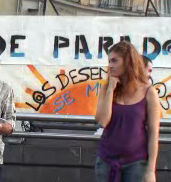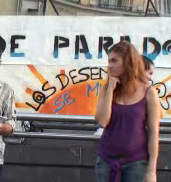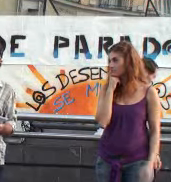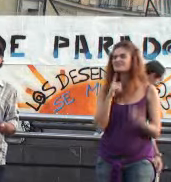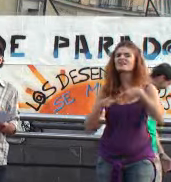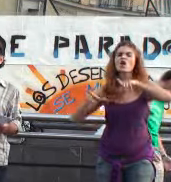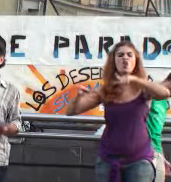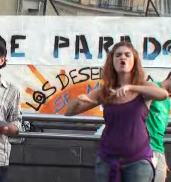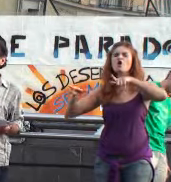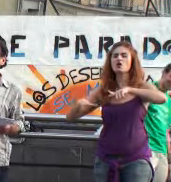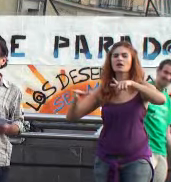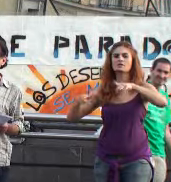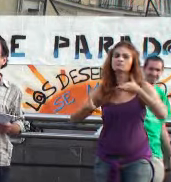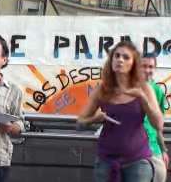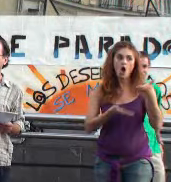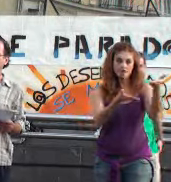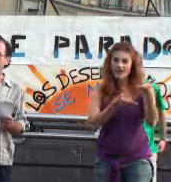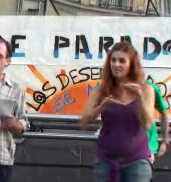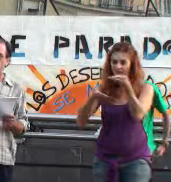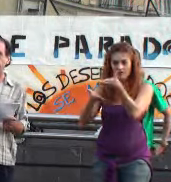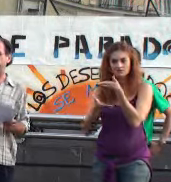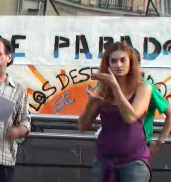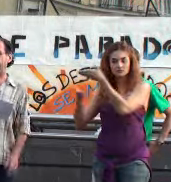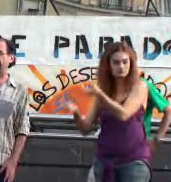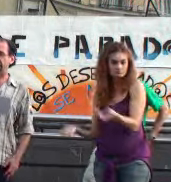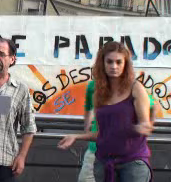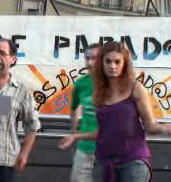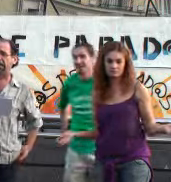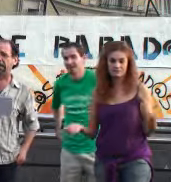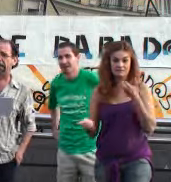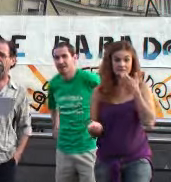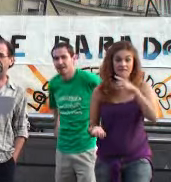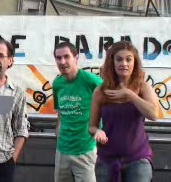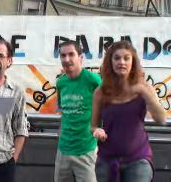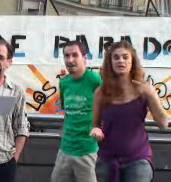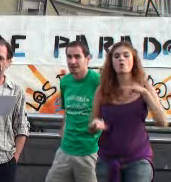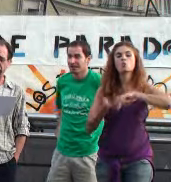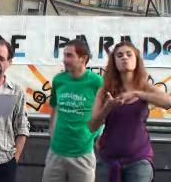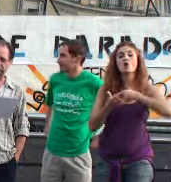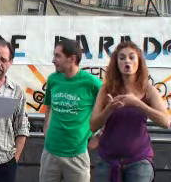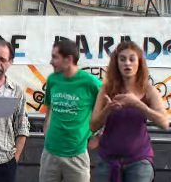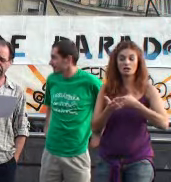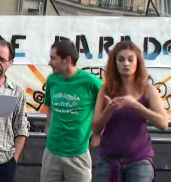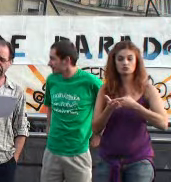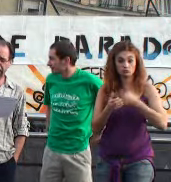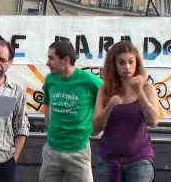Bueno, es un local que ya ofrecemos a todos vosotros para que se incorporéis si queréis trabajar en el proyecto que tenemos en